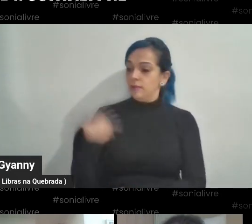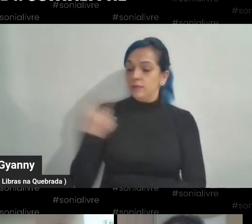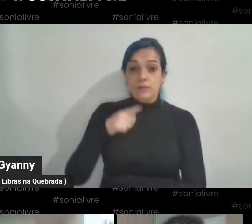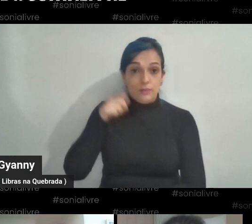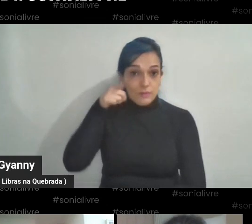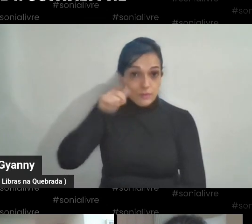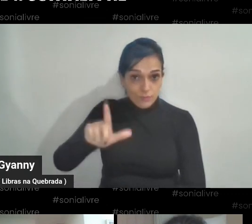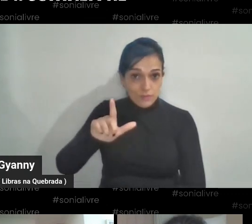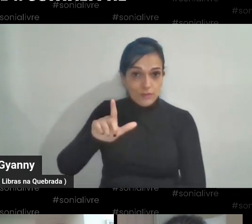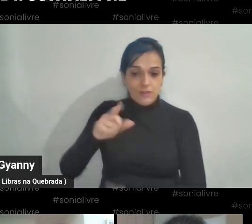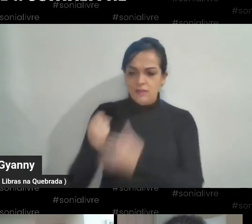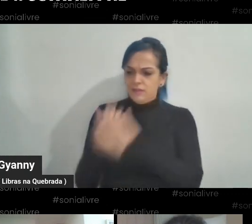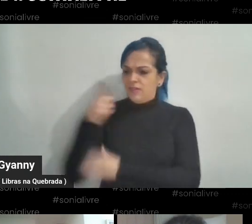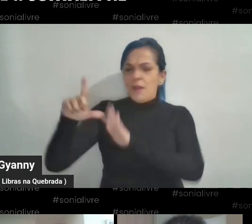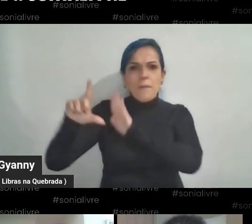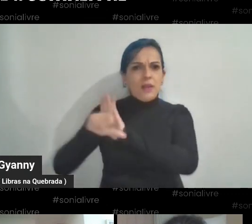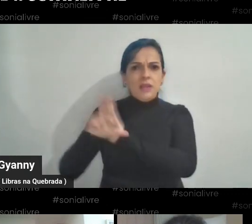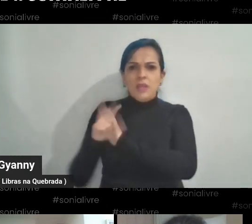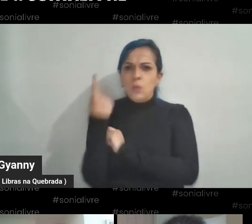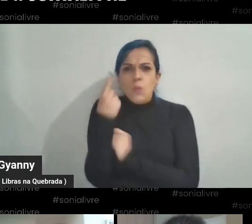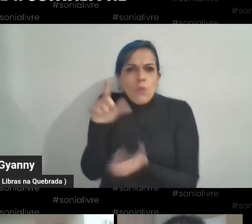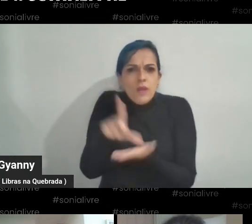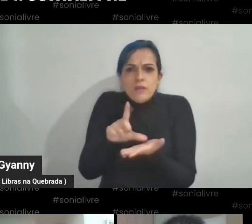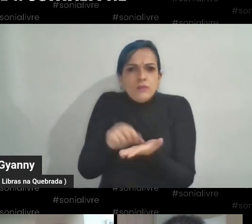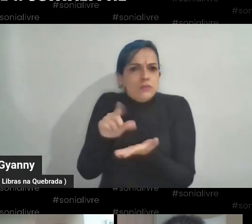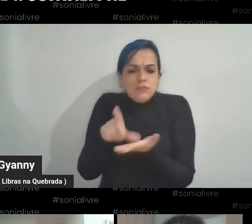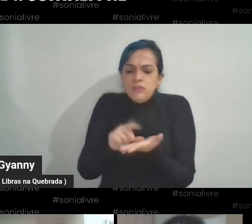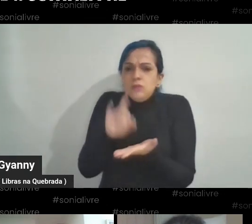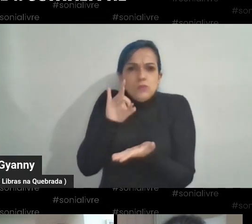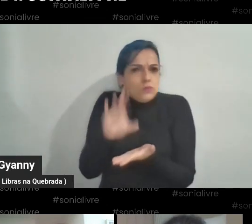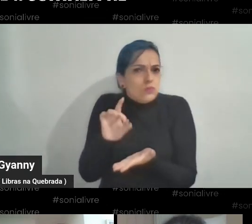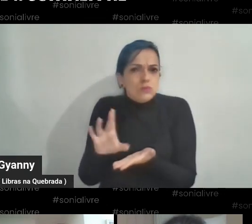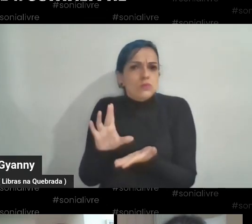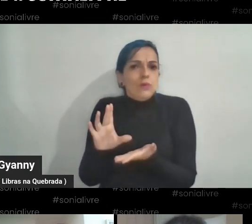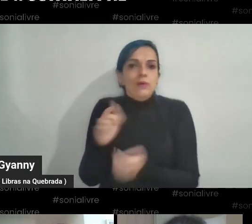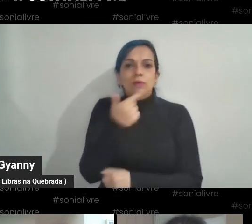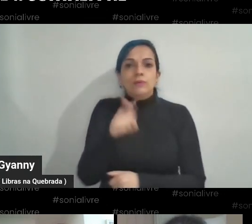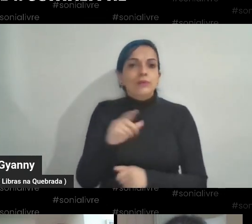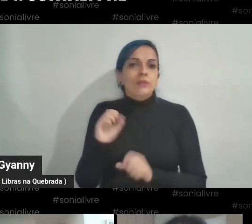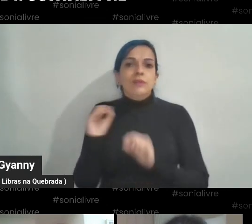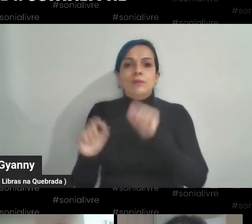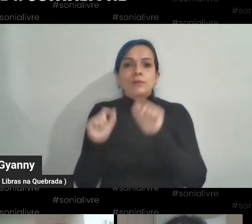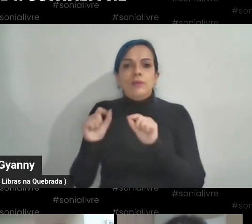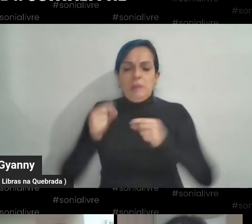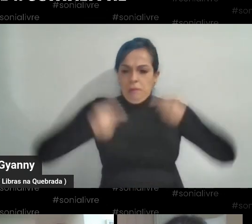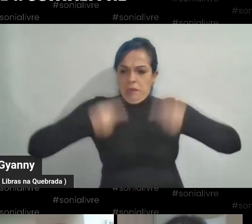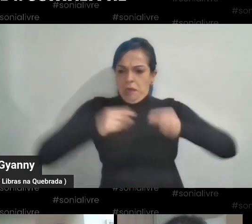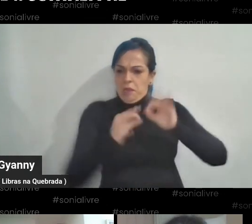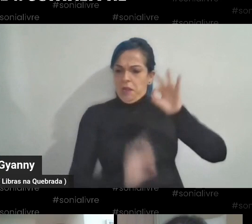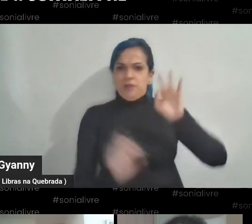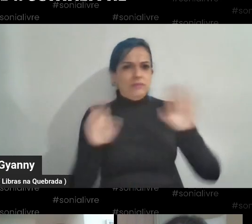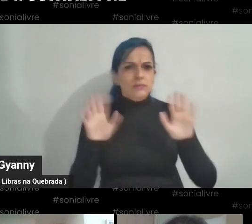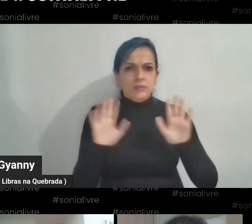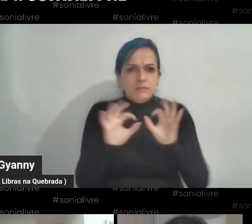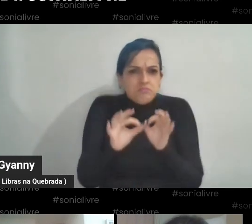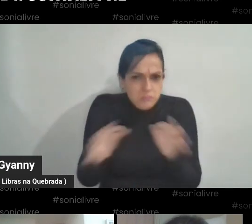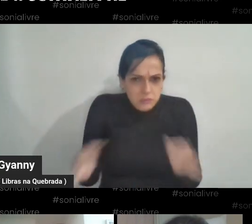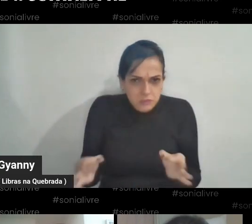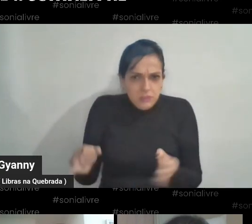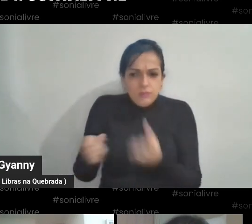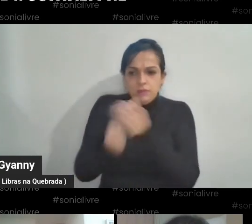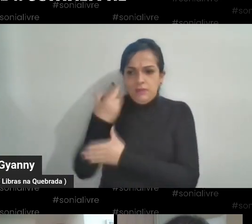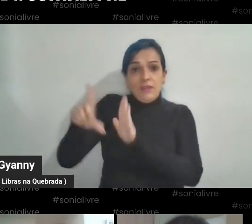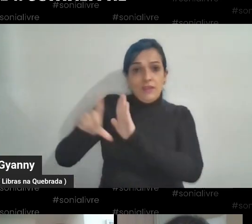uma lei de um artigo só, para ser uma coisa que não demande muita discussão, onde impeça que pessoas